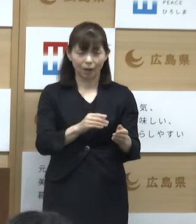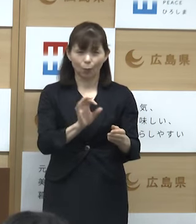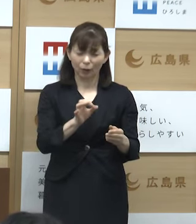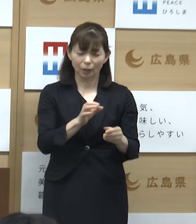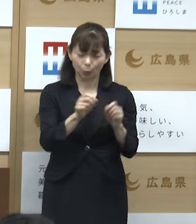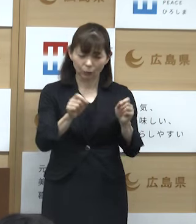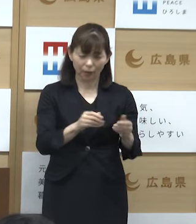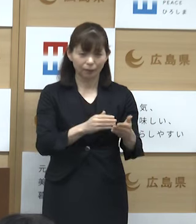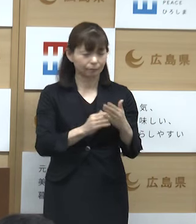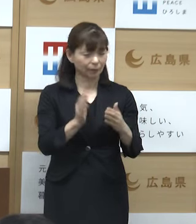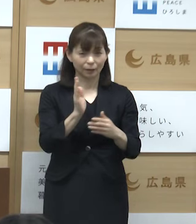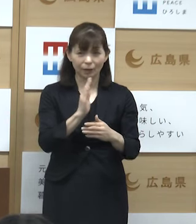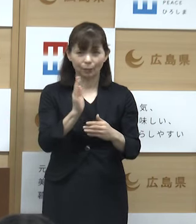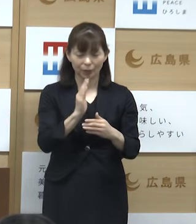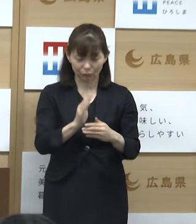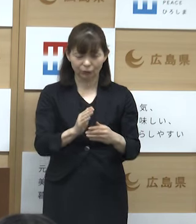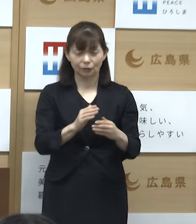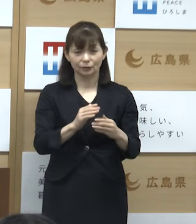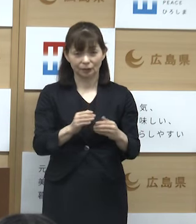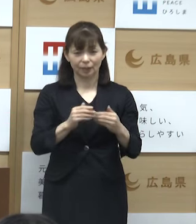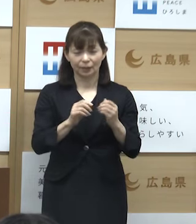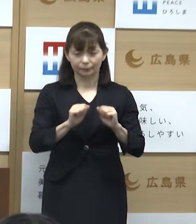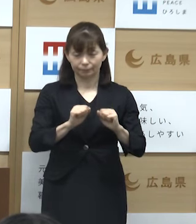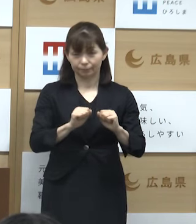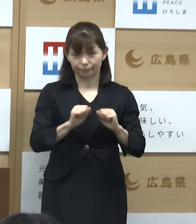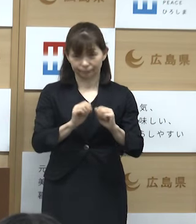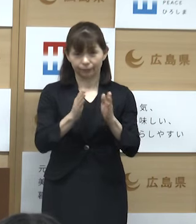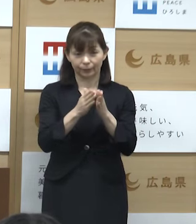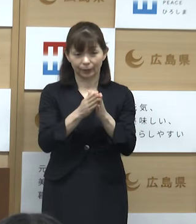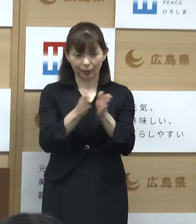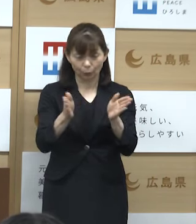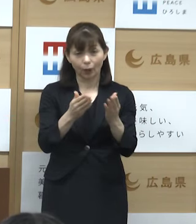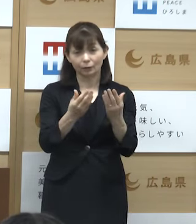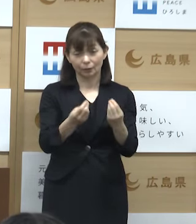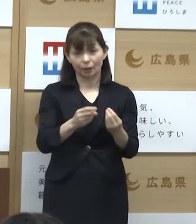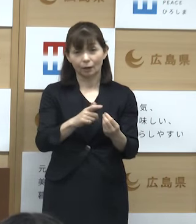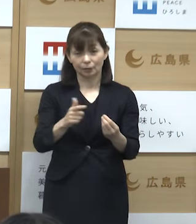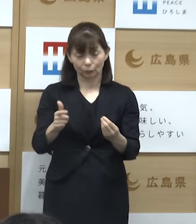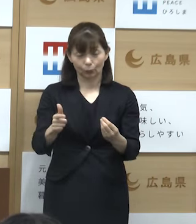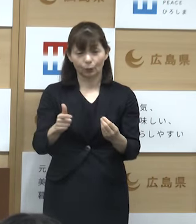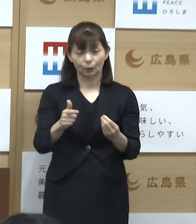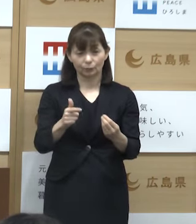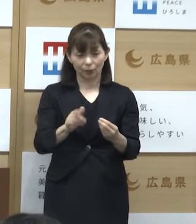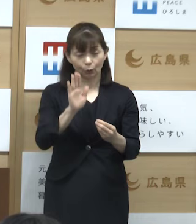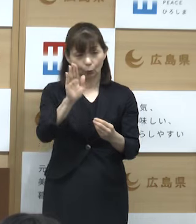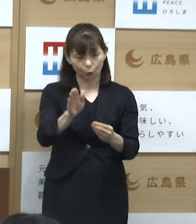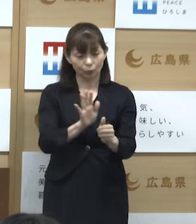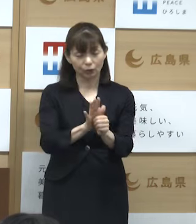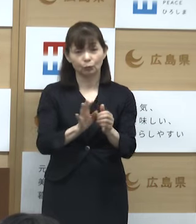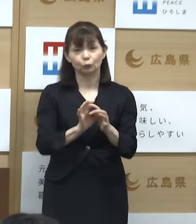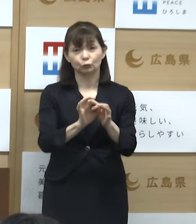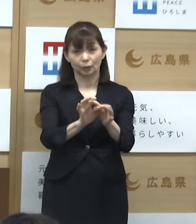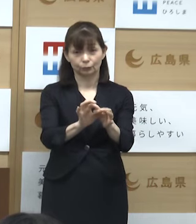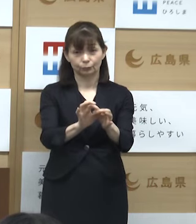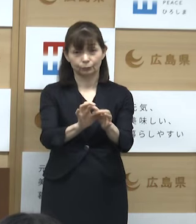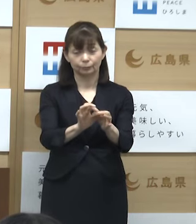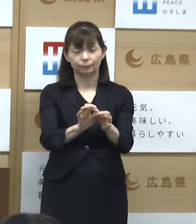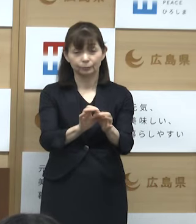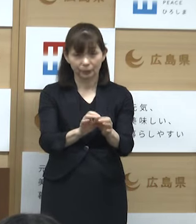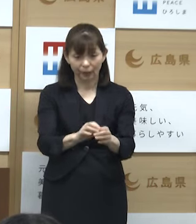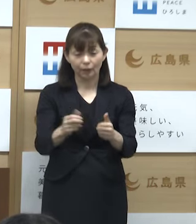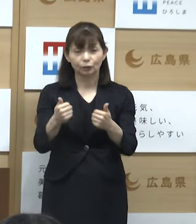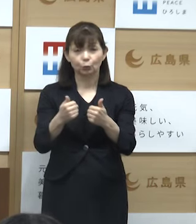ますので、今後も必要な方に活用していただけるよう支援を続けてまいります。また相談交流への支